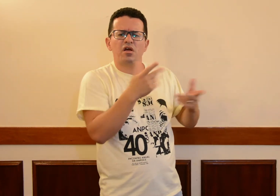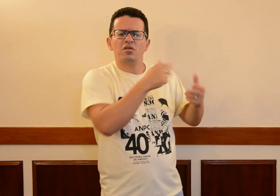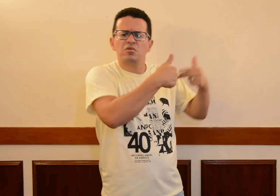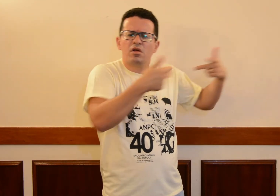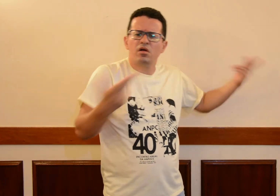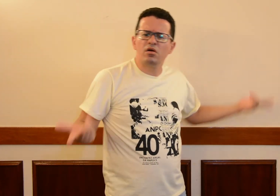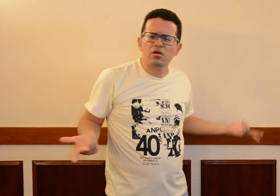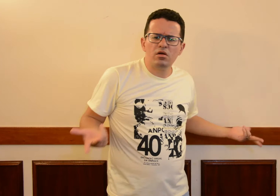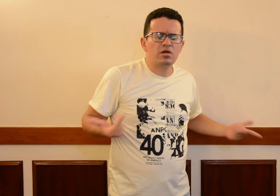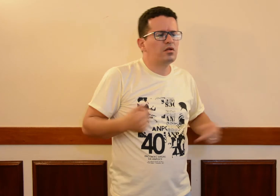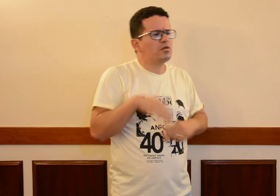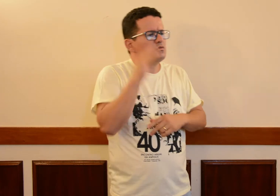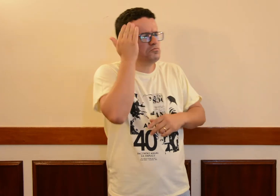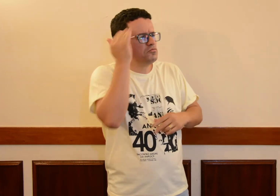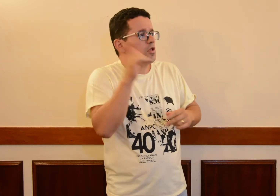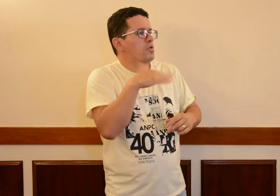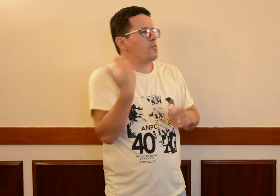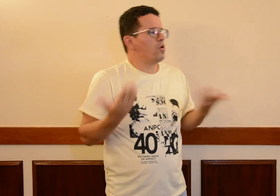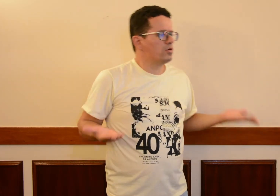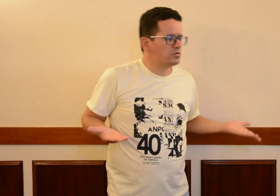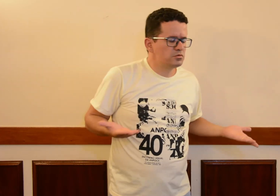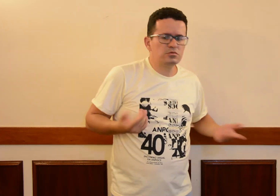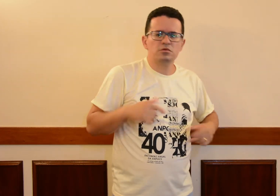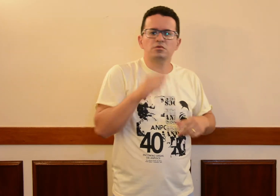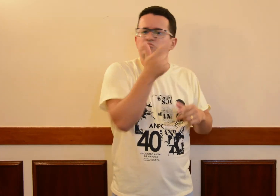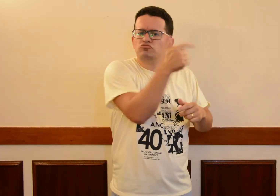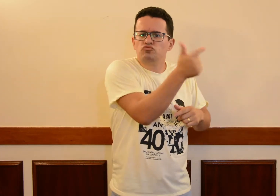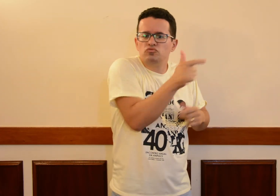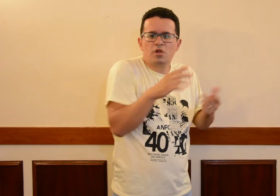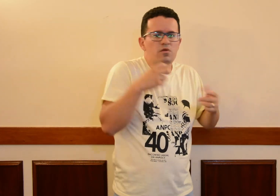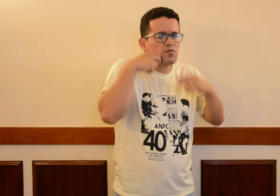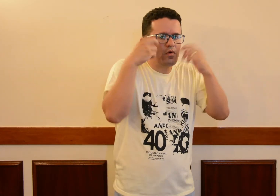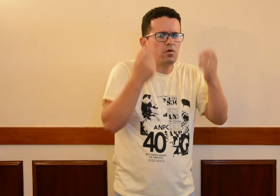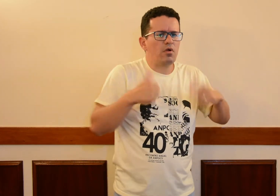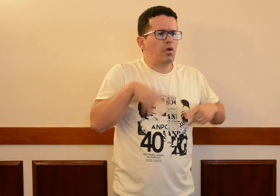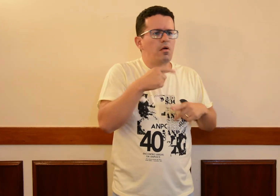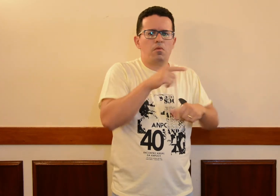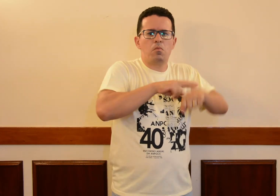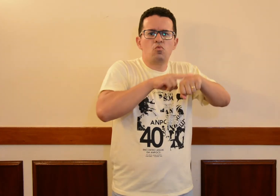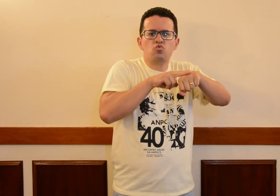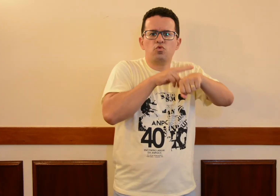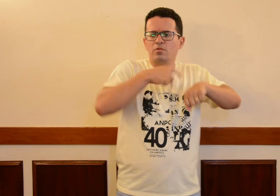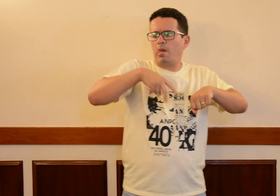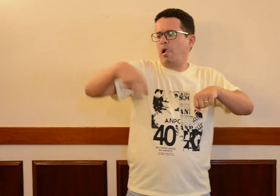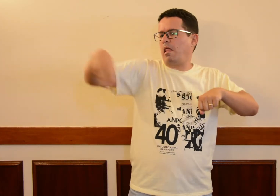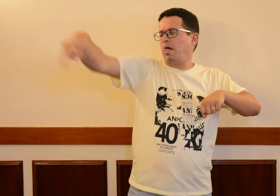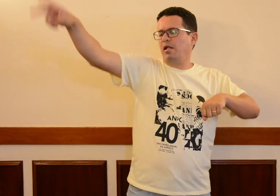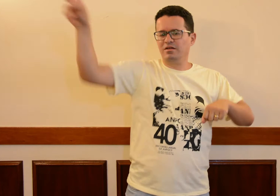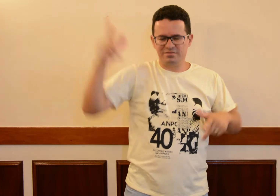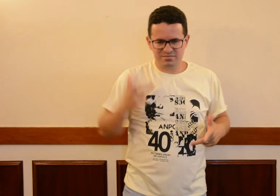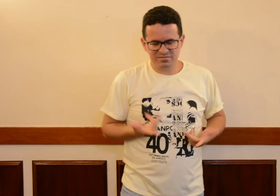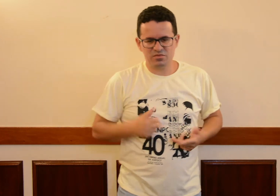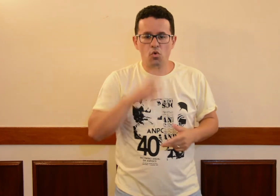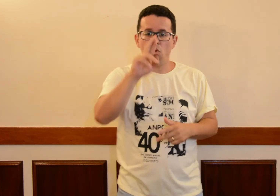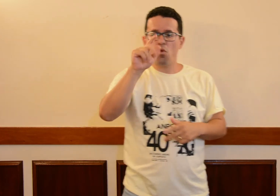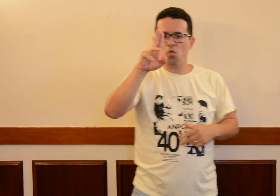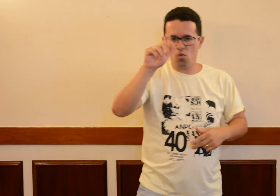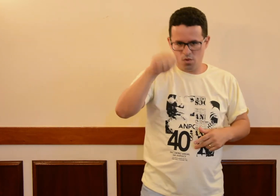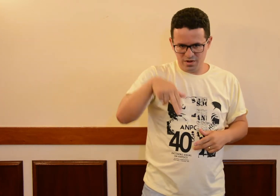Ele não entende o que é a morte. Também não tem vergonha. Sai pelado por aí, falou sobre o Juan.